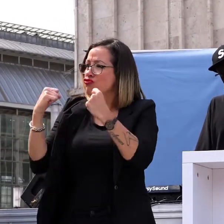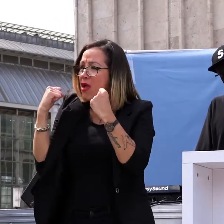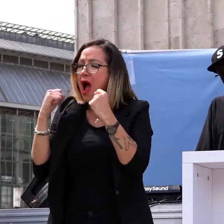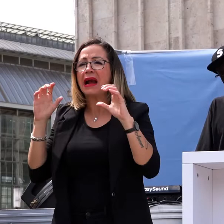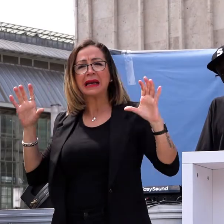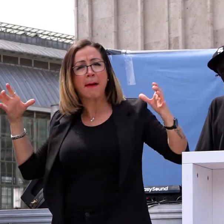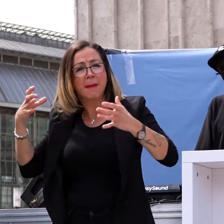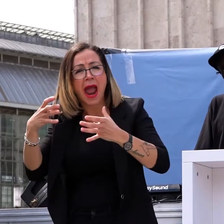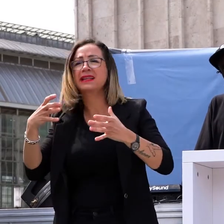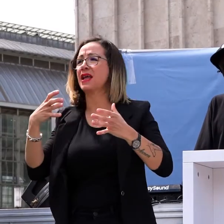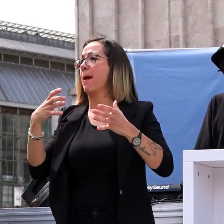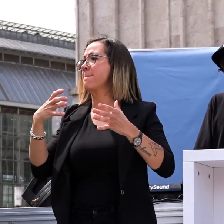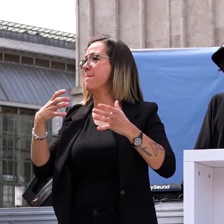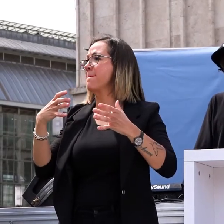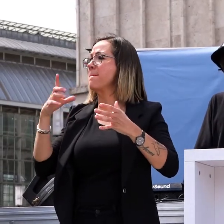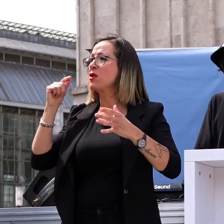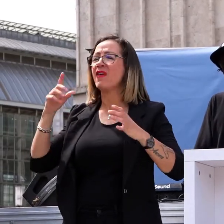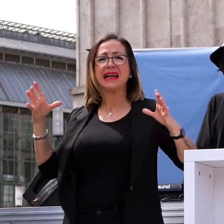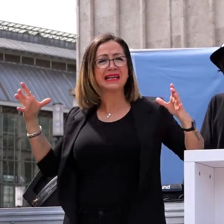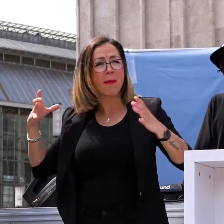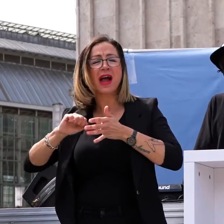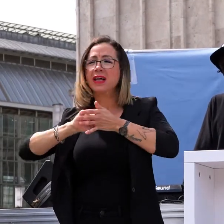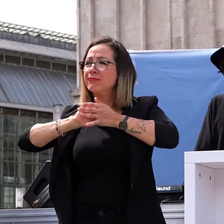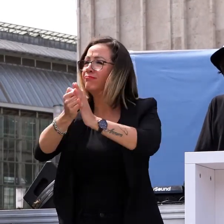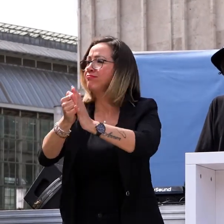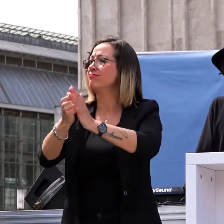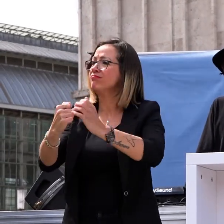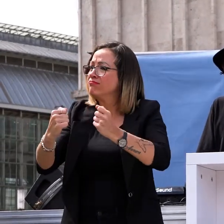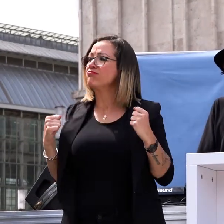bestreiten. Gemeinsam bestreiten.